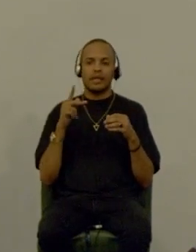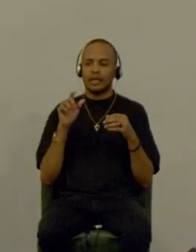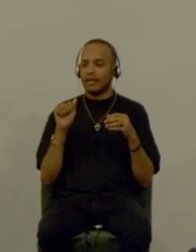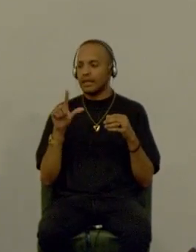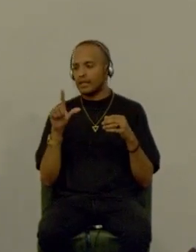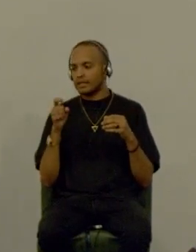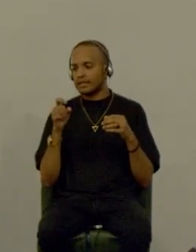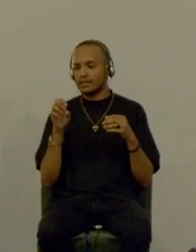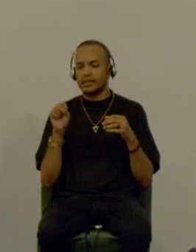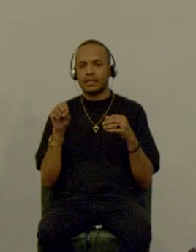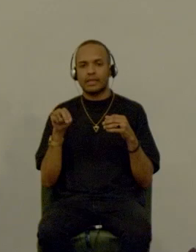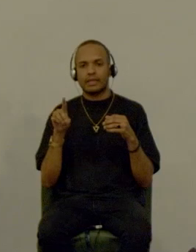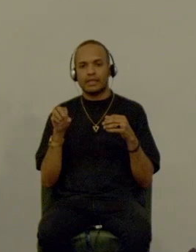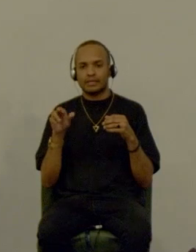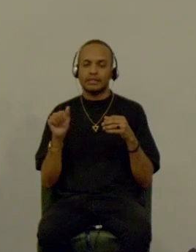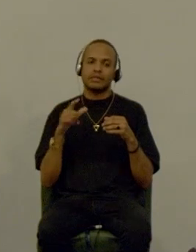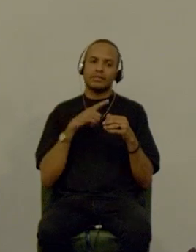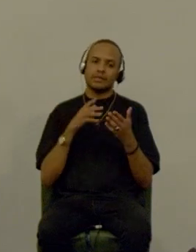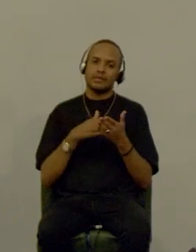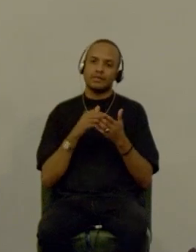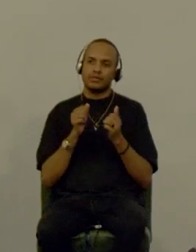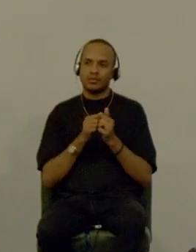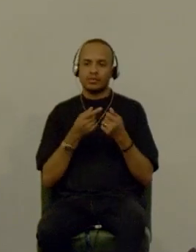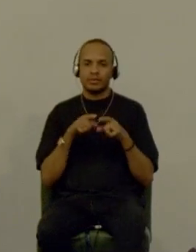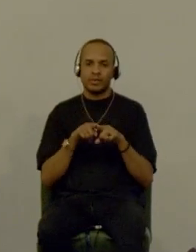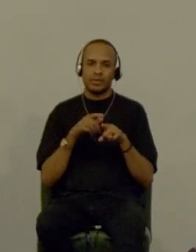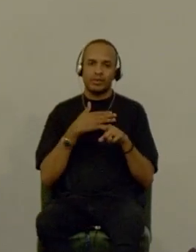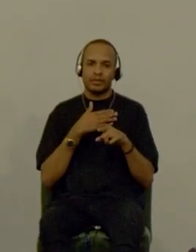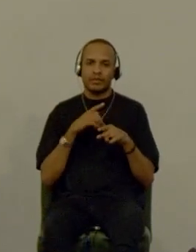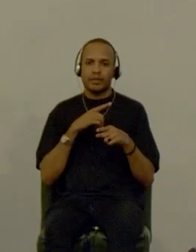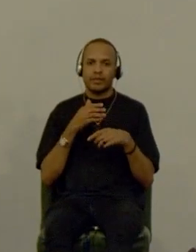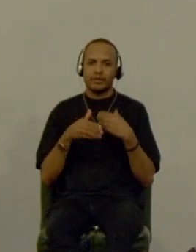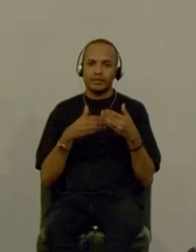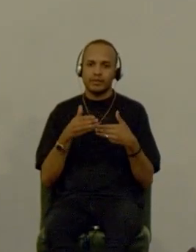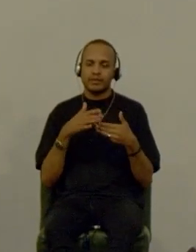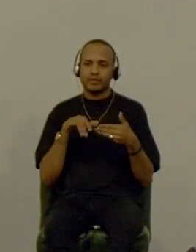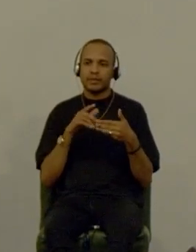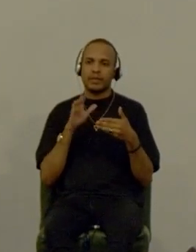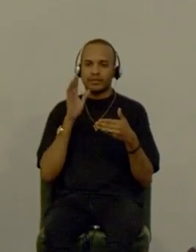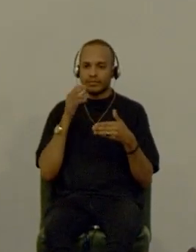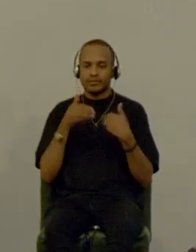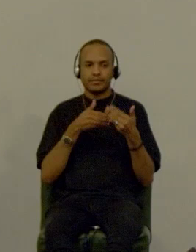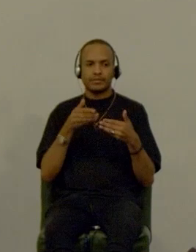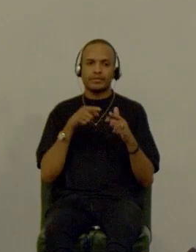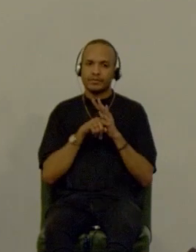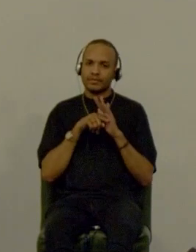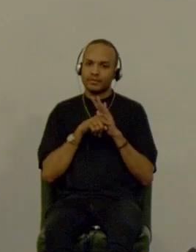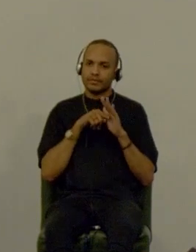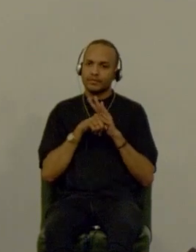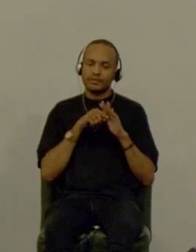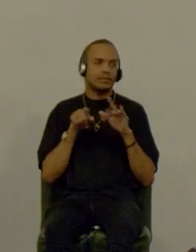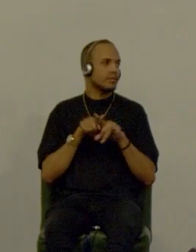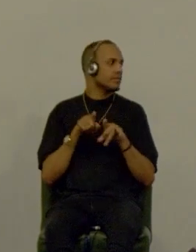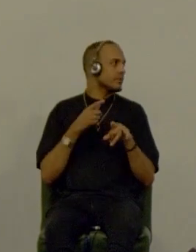le processus théâtral qui devient un processus de recherche. Et ça, pour finir, c'est Bruno qui montre le